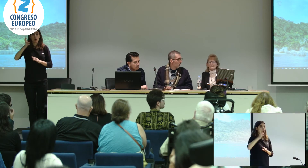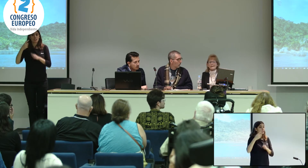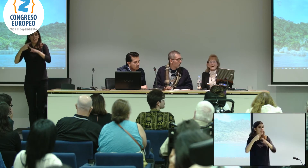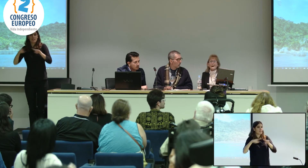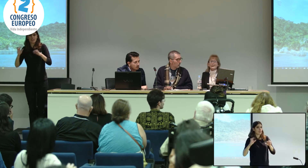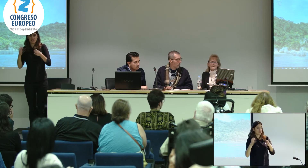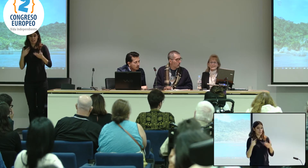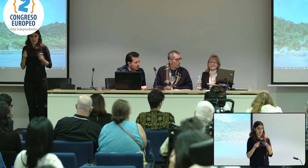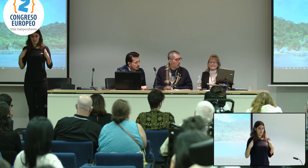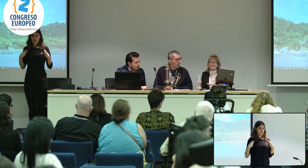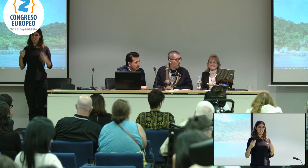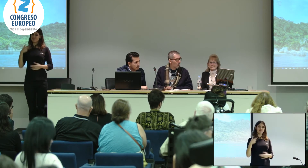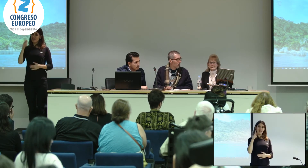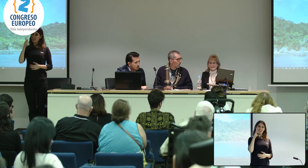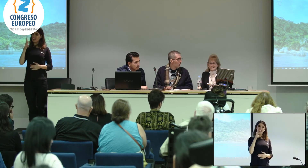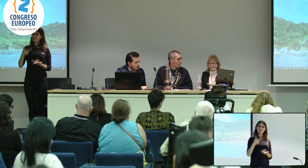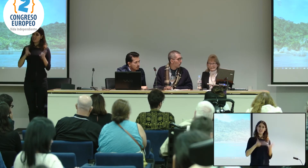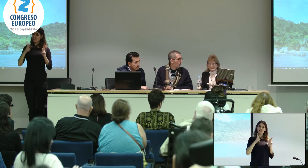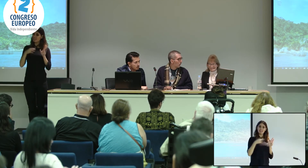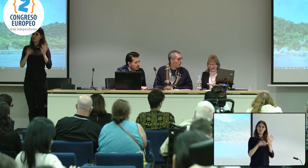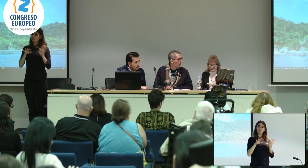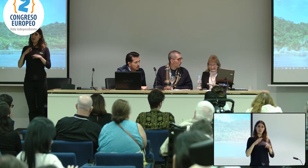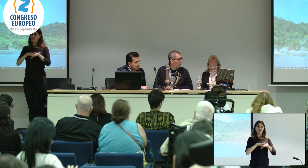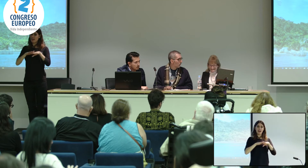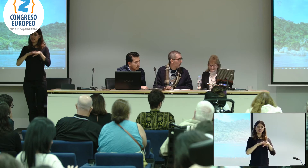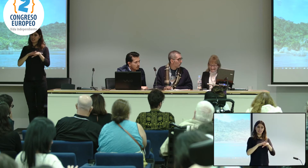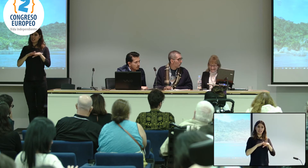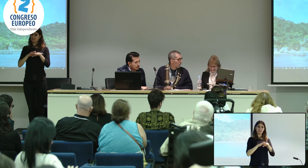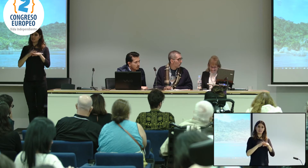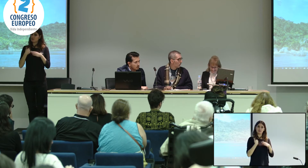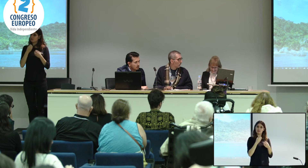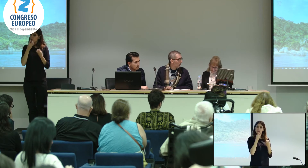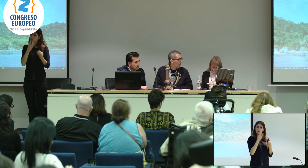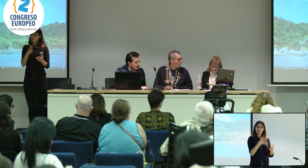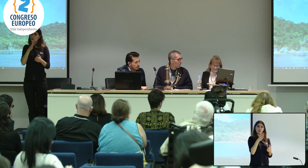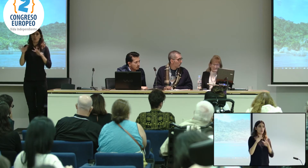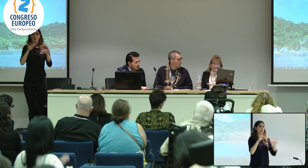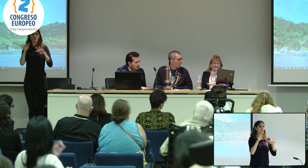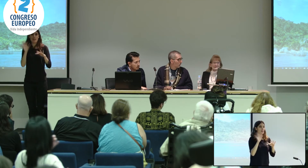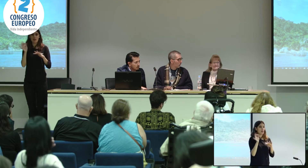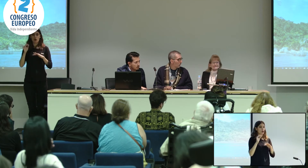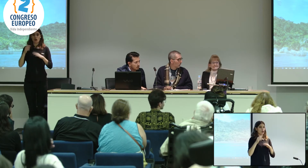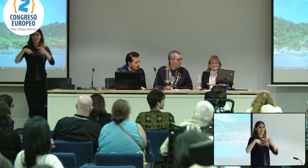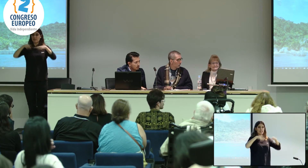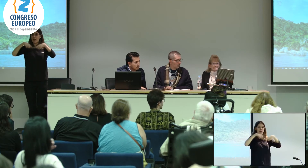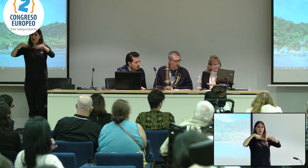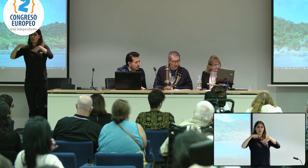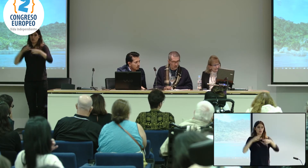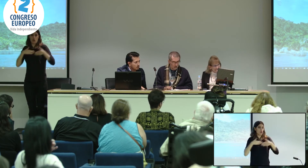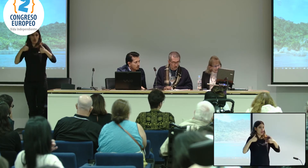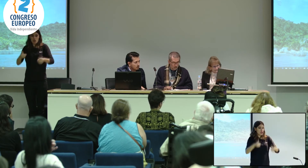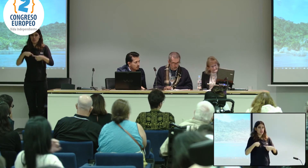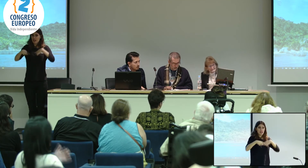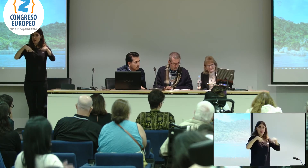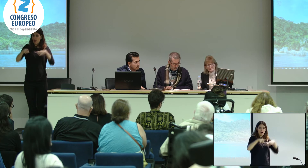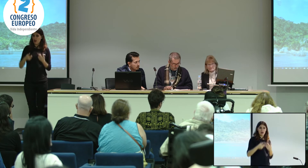vivir ejerciendo mi derecho a las libertades básicas que me son inherentes, como la movilidad y el desplazamiento a donde yo